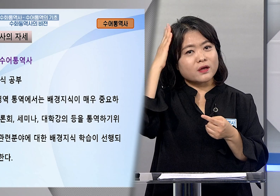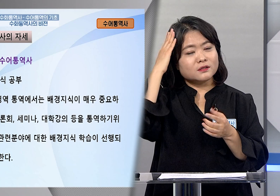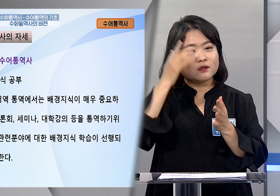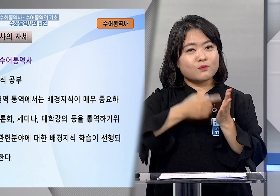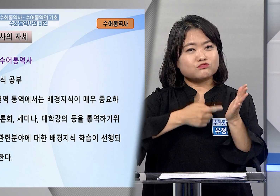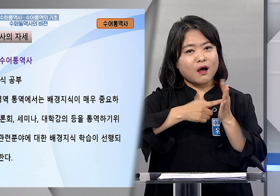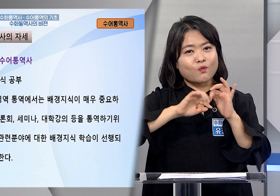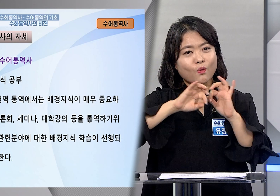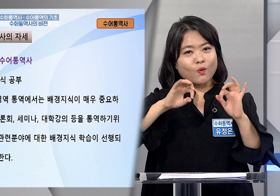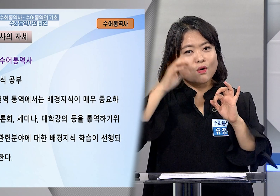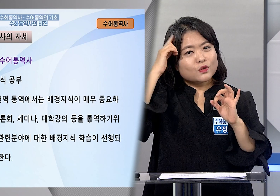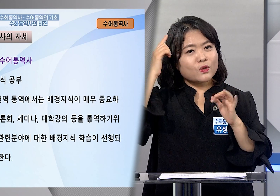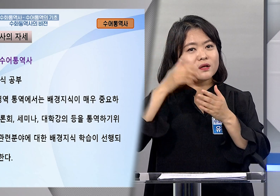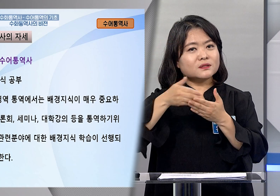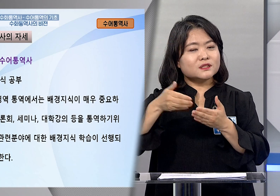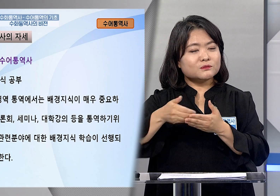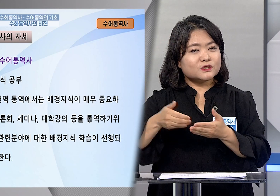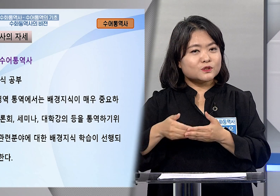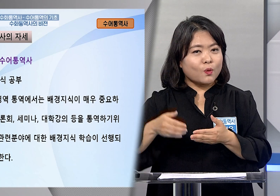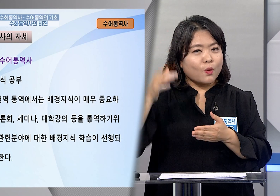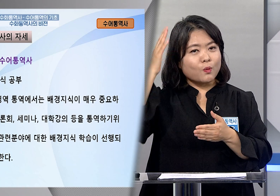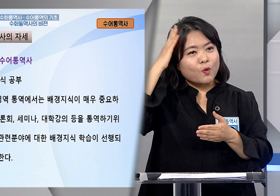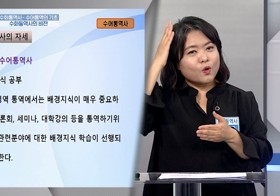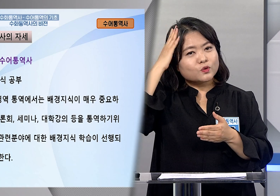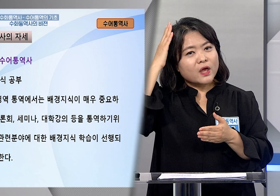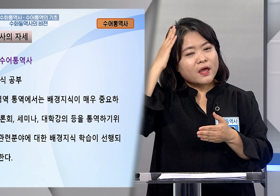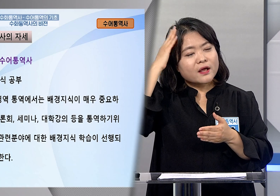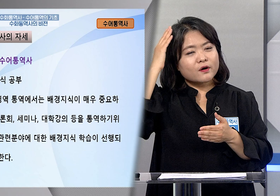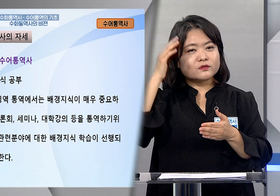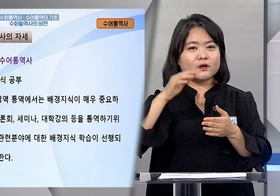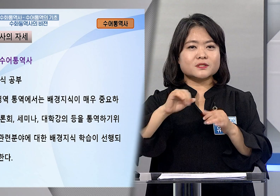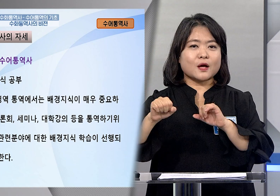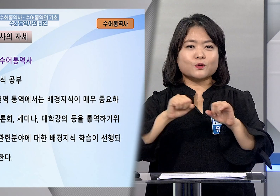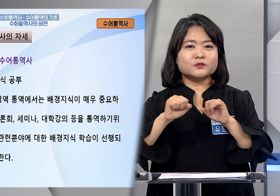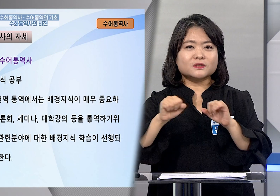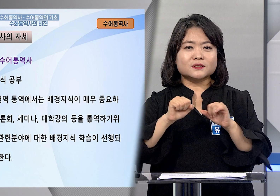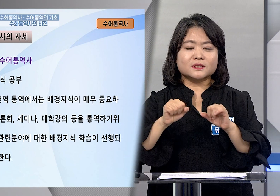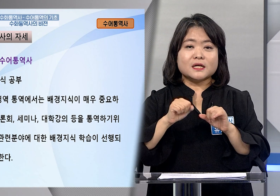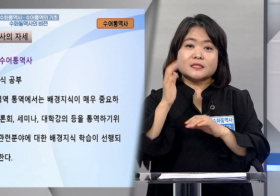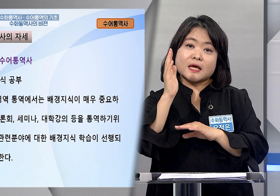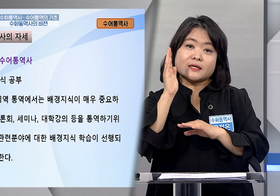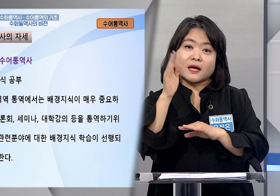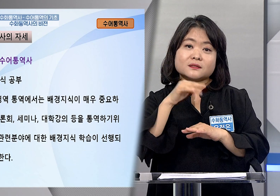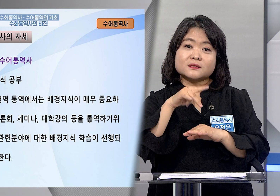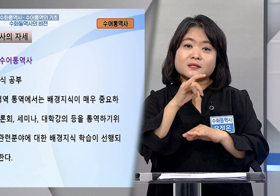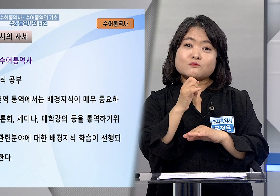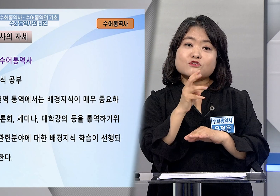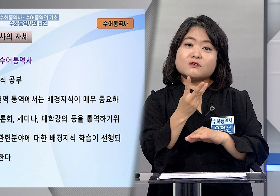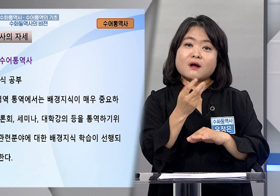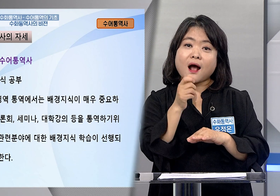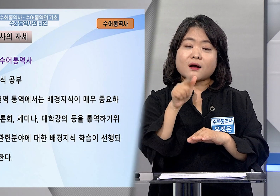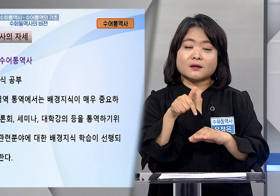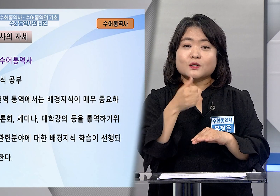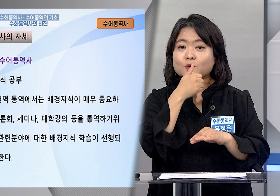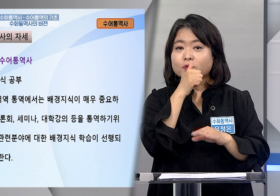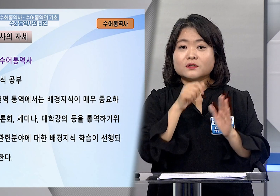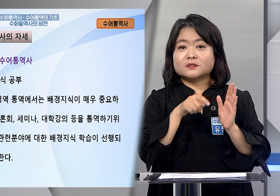뇌를 해부하고 뇌를 그림 그리고 뭐 뇌의 어떤 작용들을 얘기하는 그런 생물학 통역을